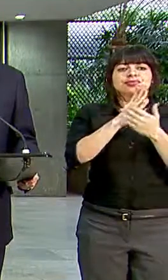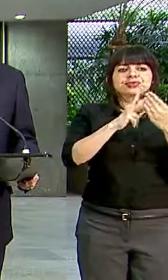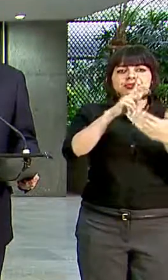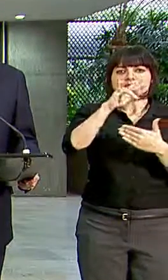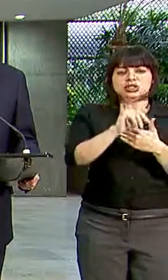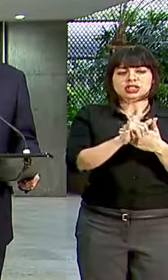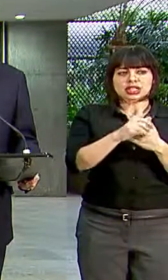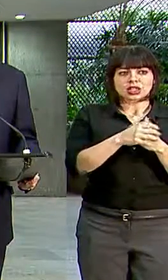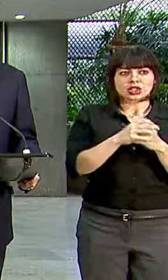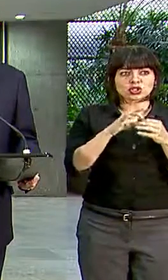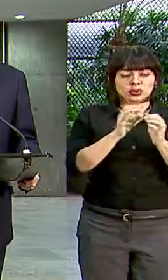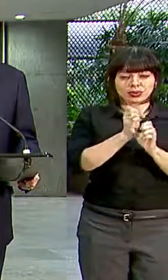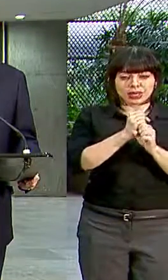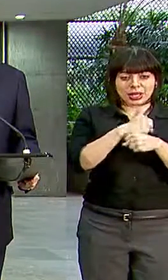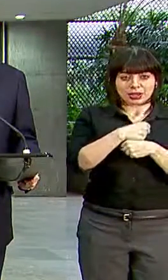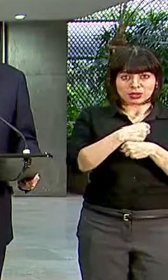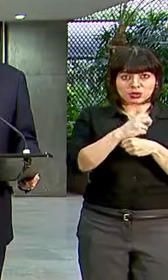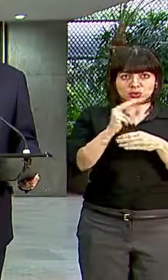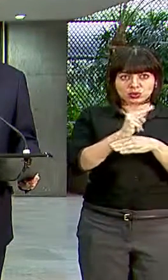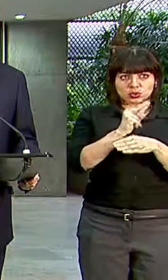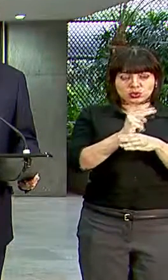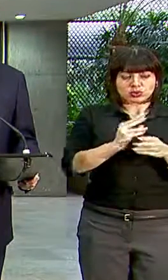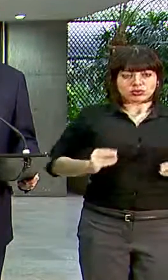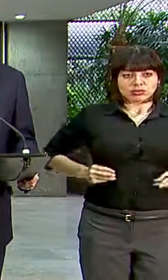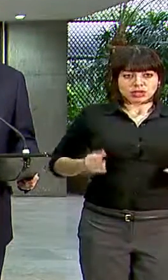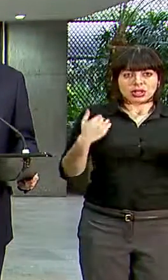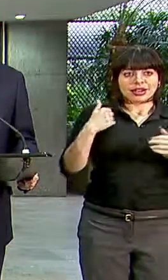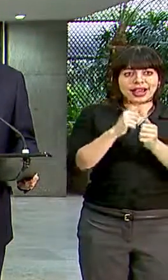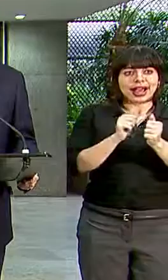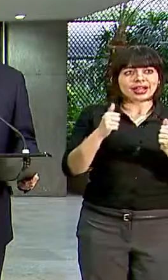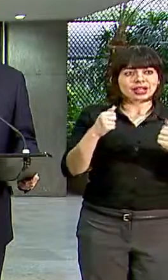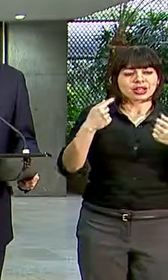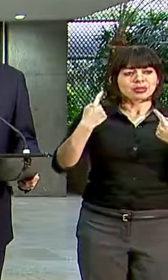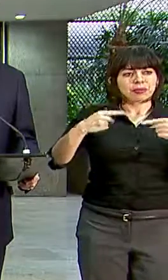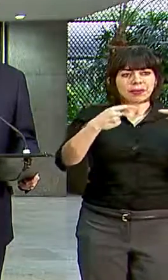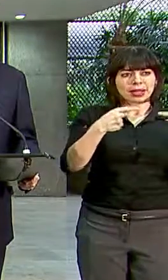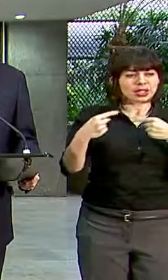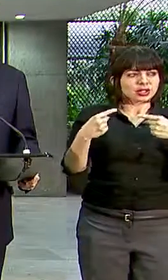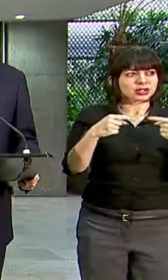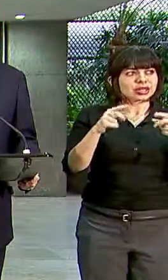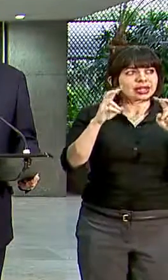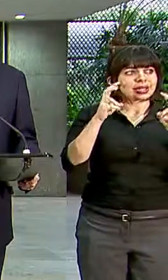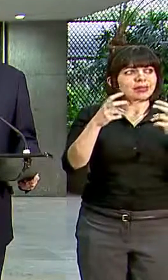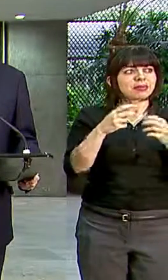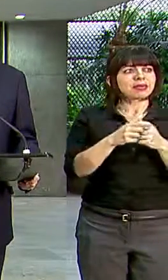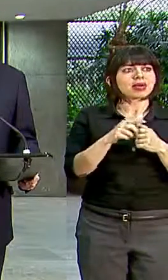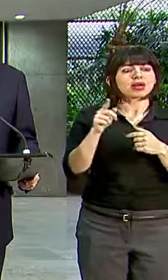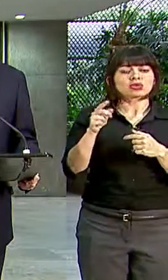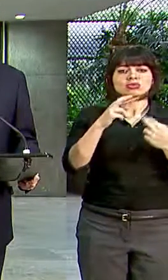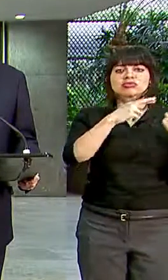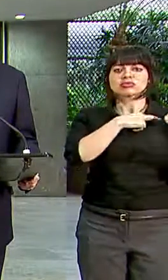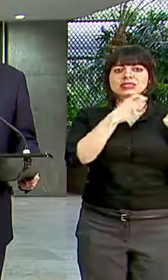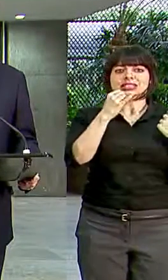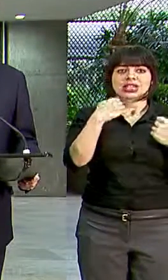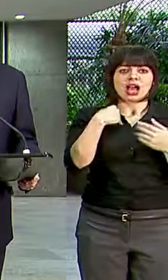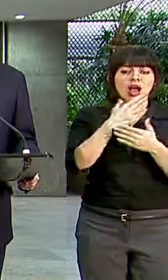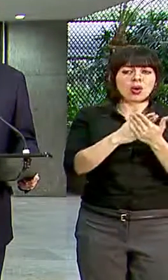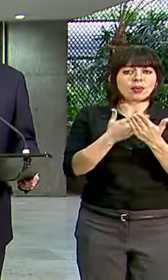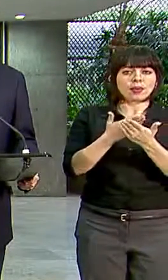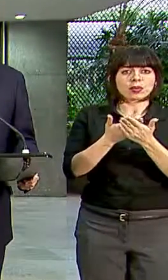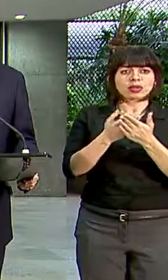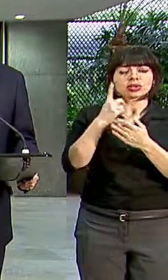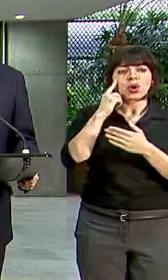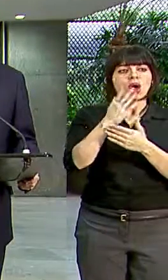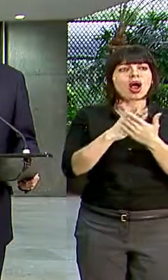proyectos sobre la ejecución que tienen algunos atrasos y algunos créditos en materia que les competen a ustedes, si hay alguna propuesta o